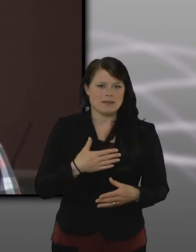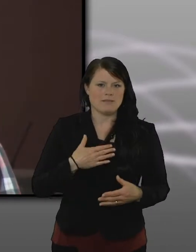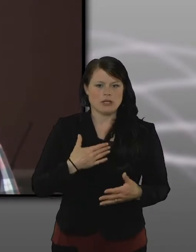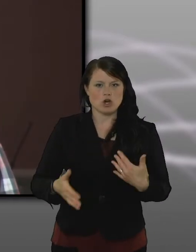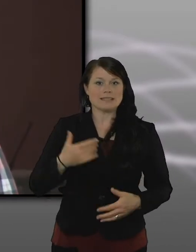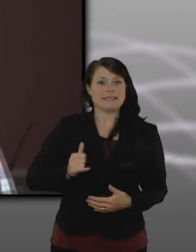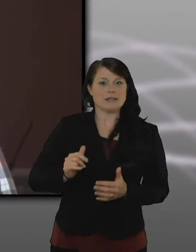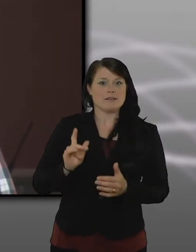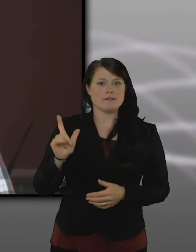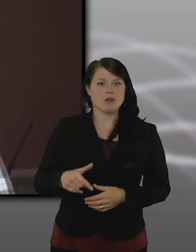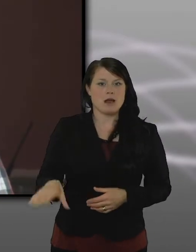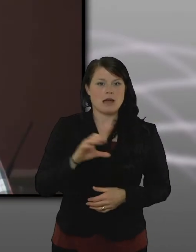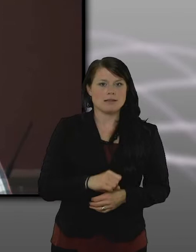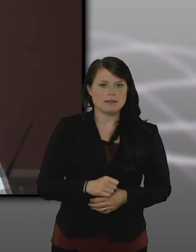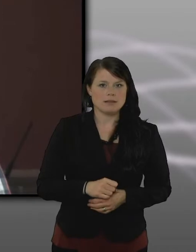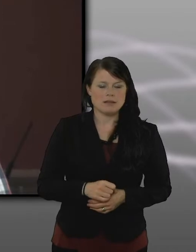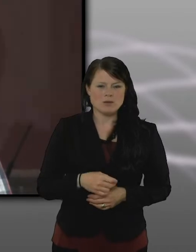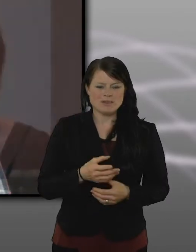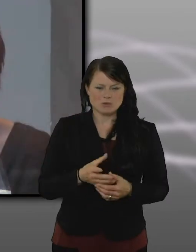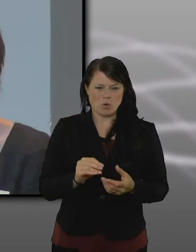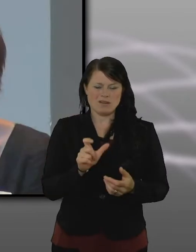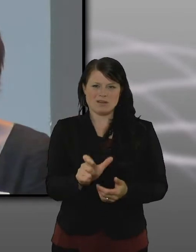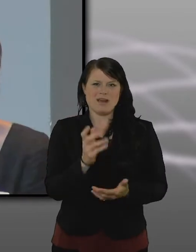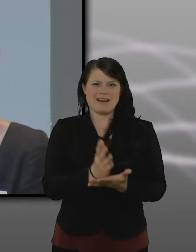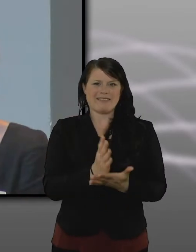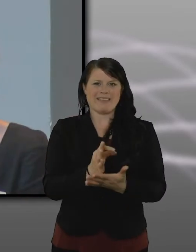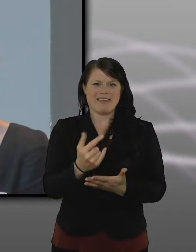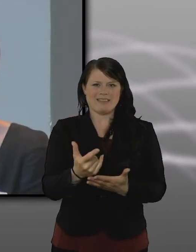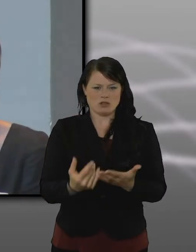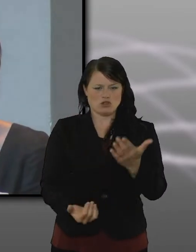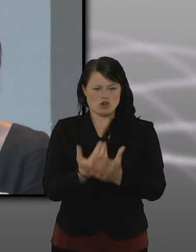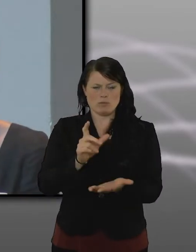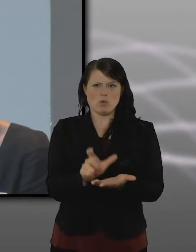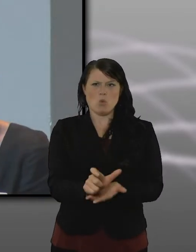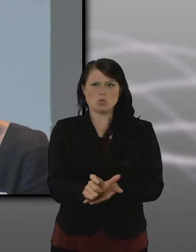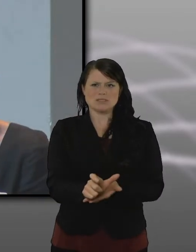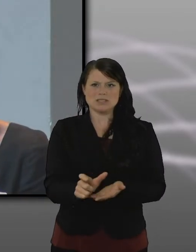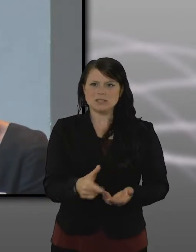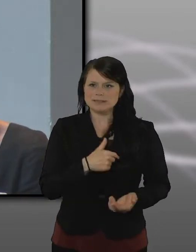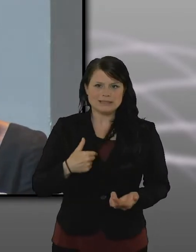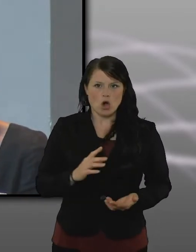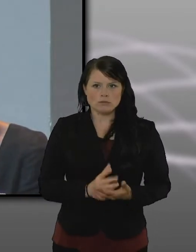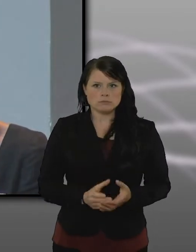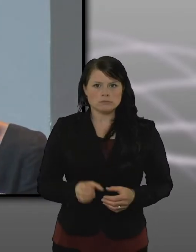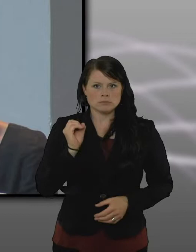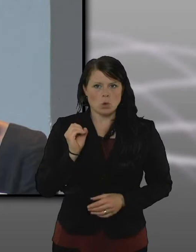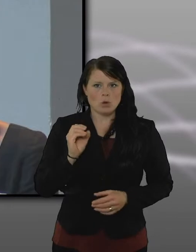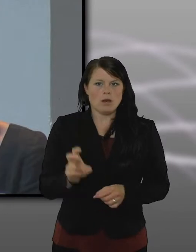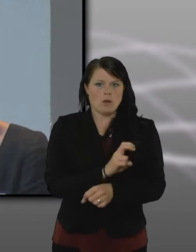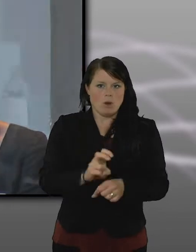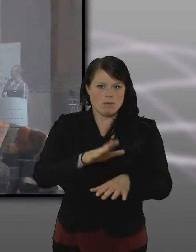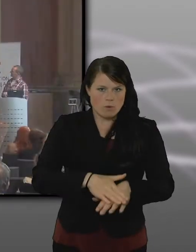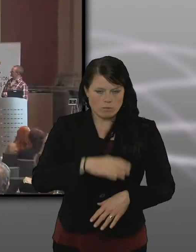Och där kom nyckelordet, rättigheter, är det som vi inte hade koll på.